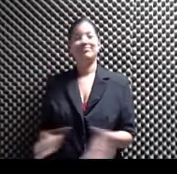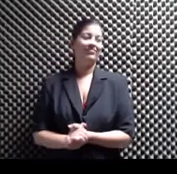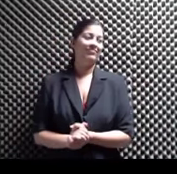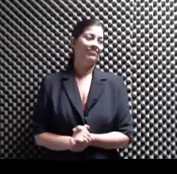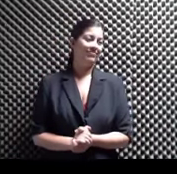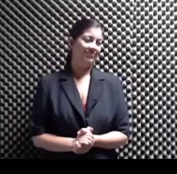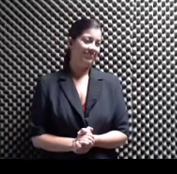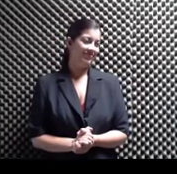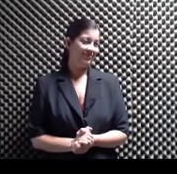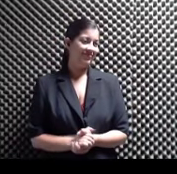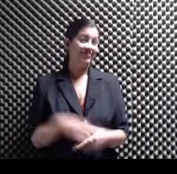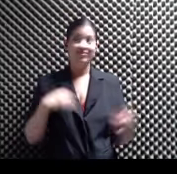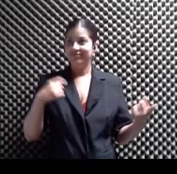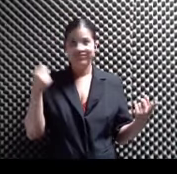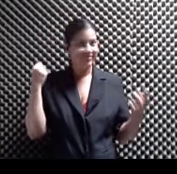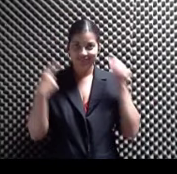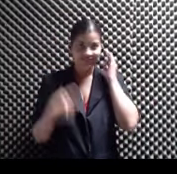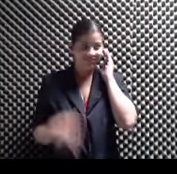Me muero.